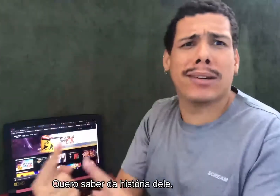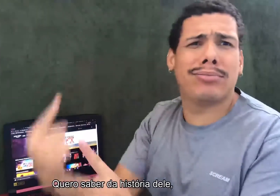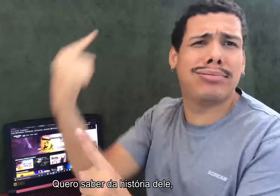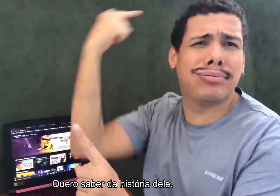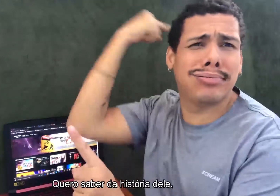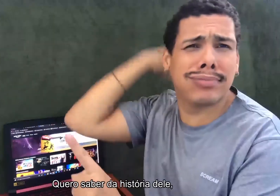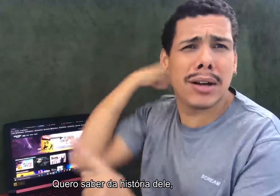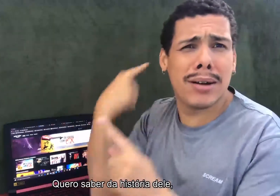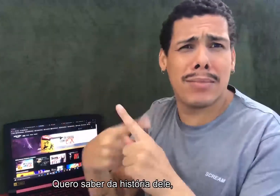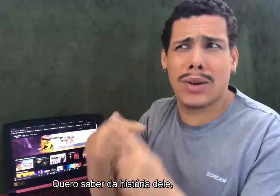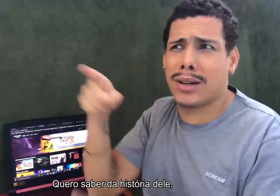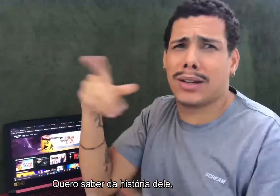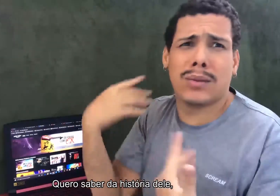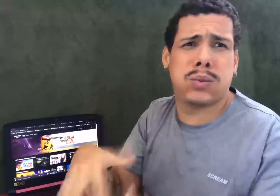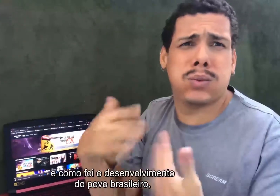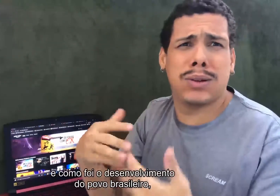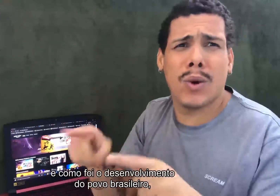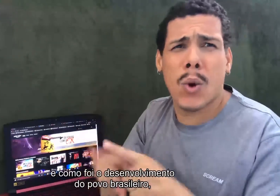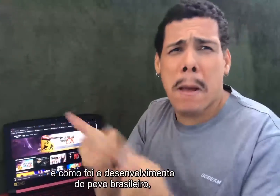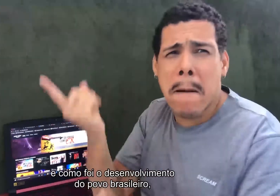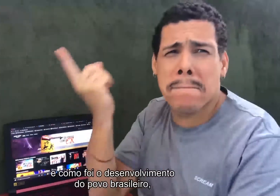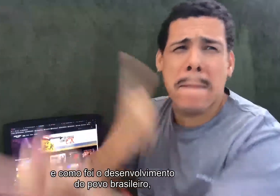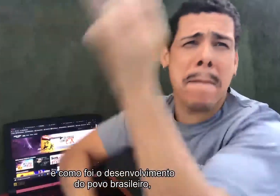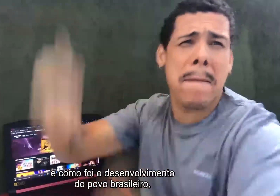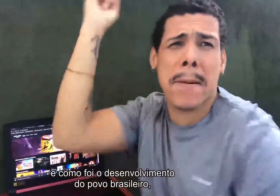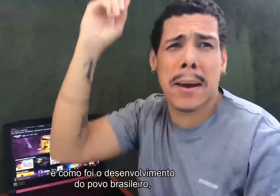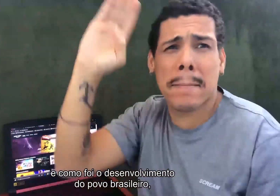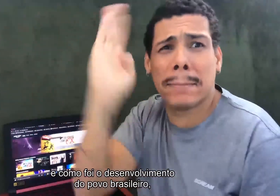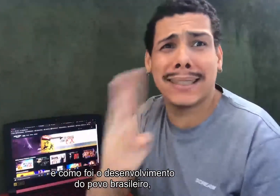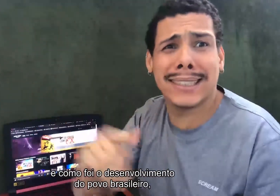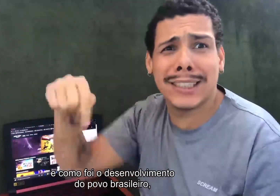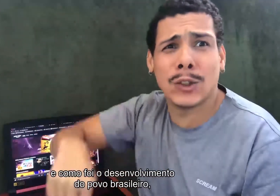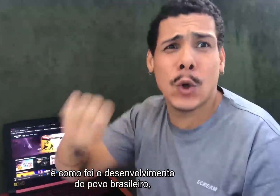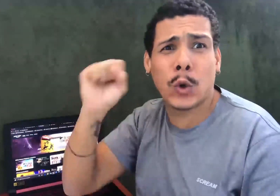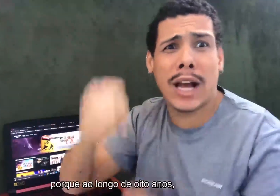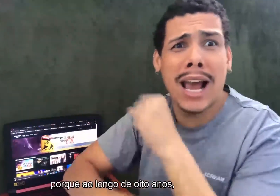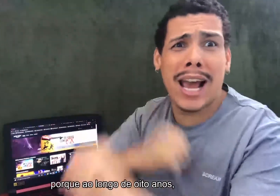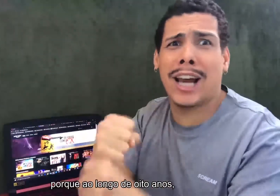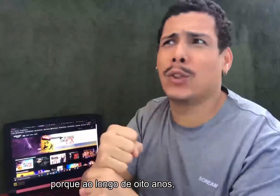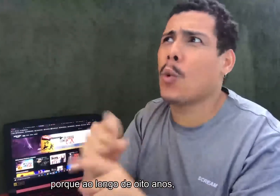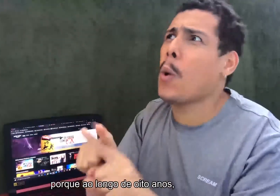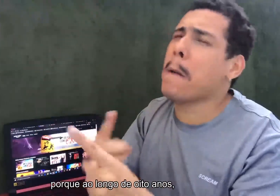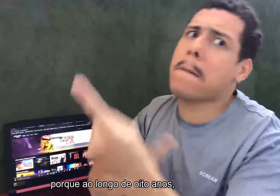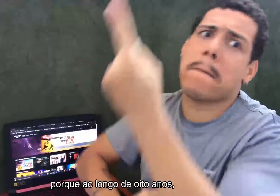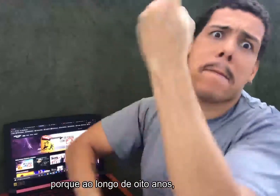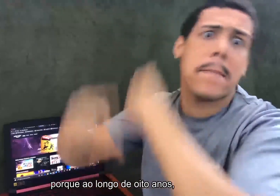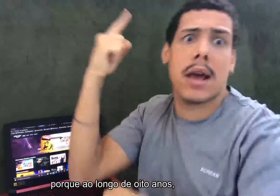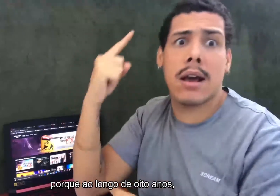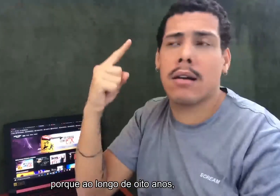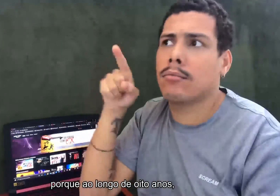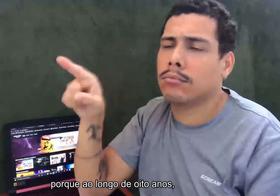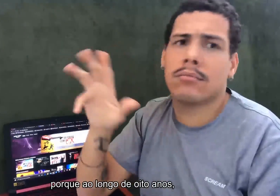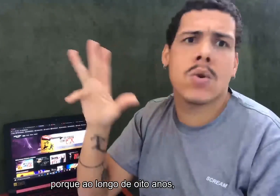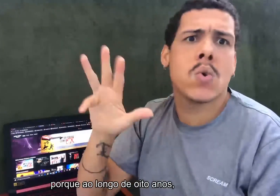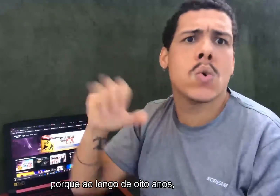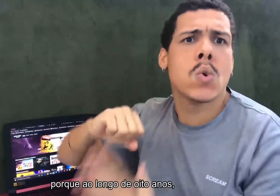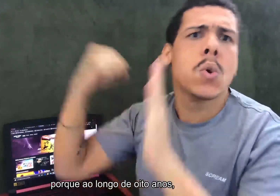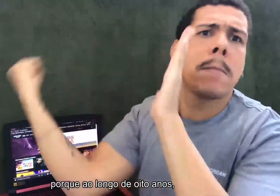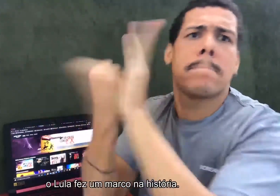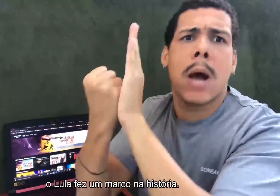dele e como foi o desenvolvimento do povo brasileiro, porque ao longo de 8 anos, o